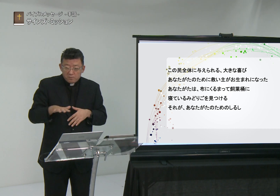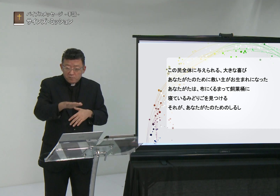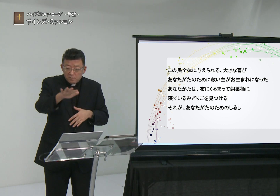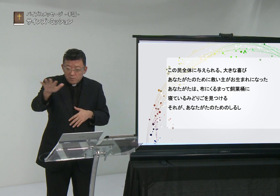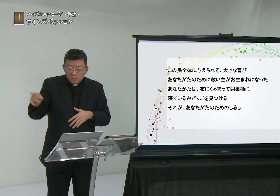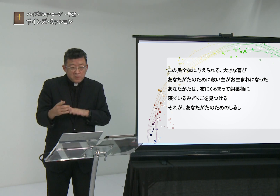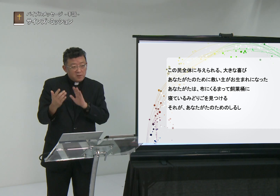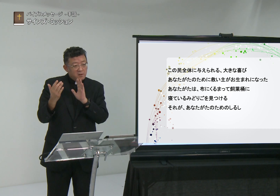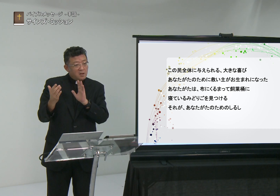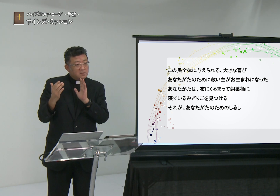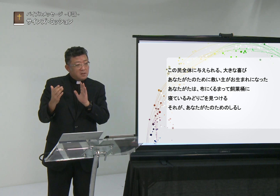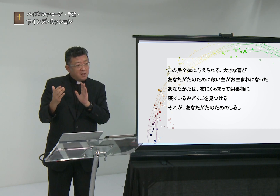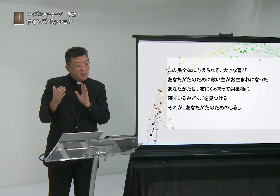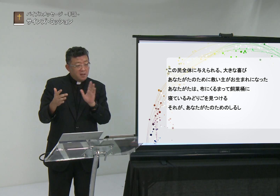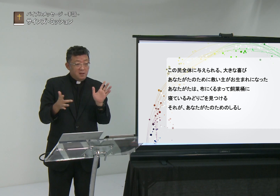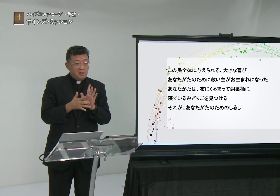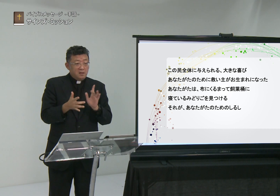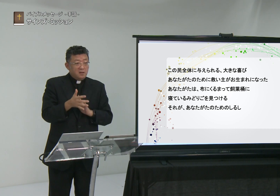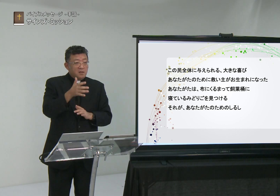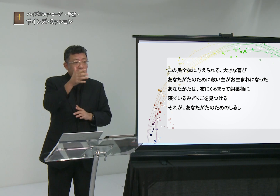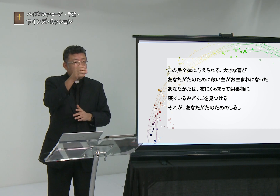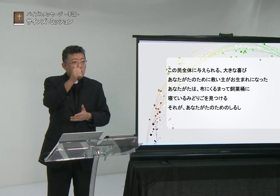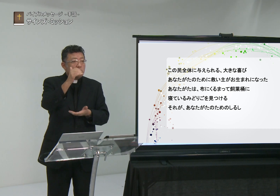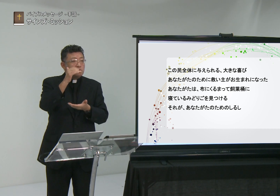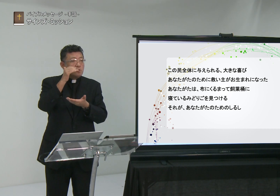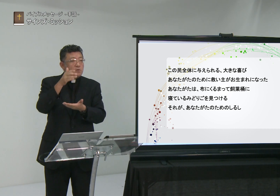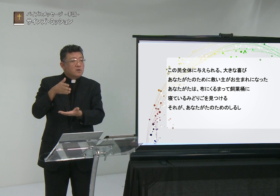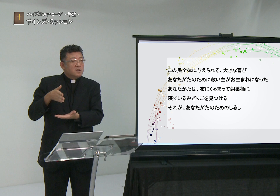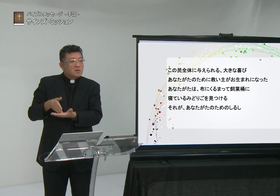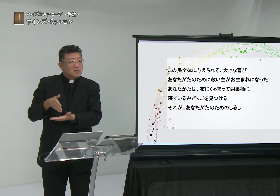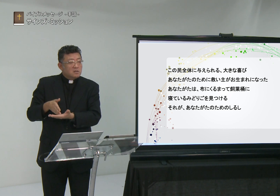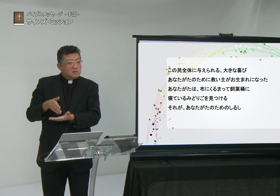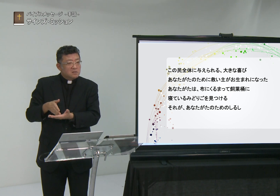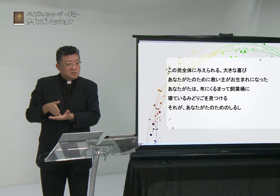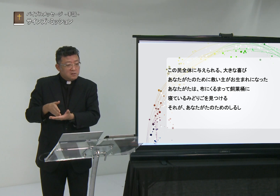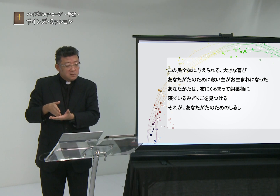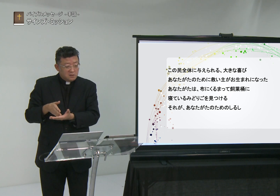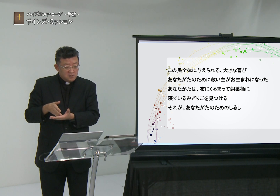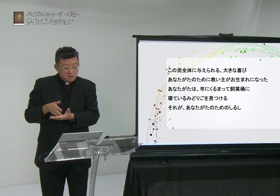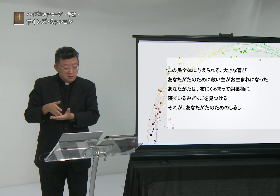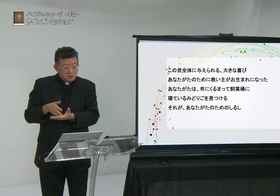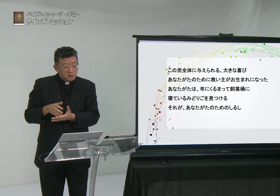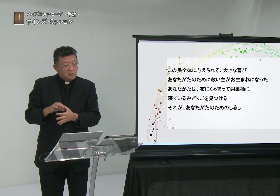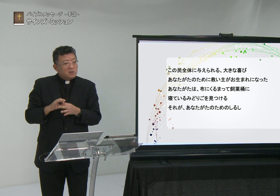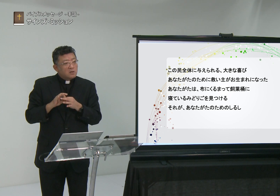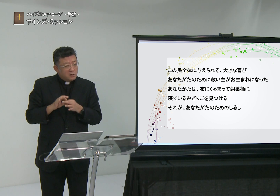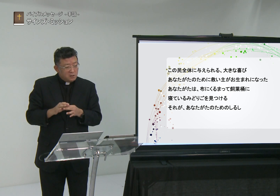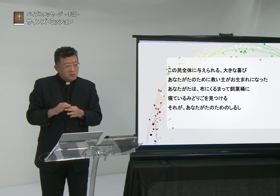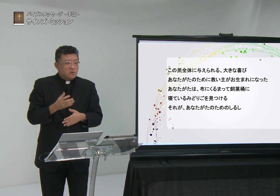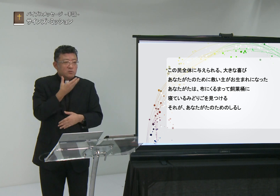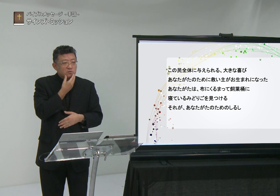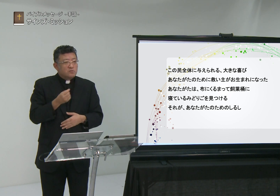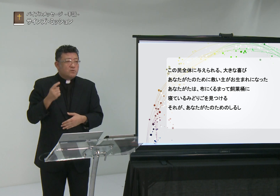だけでなくその場にいた人たちにイエスのことを語った